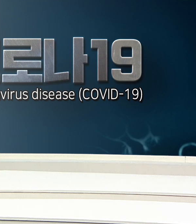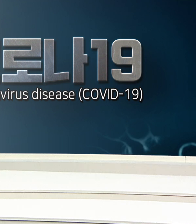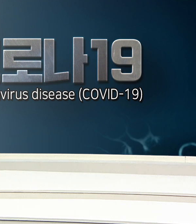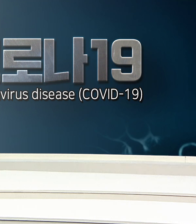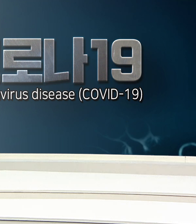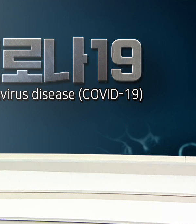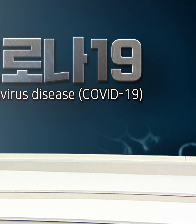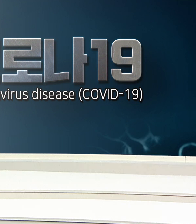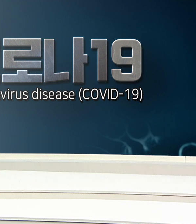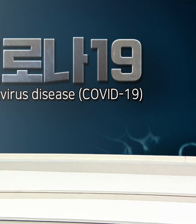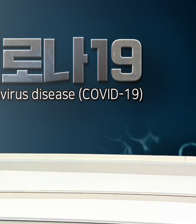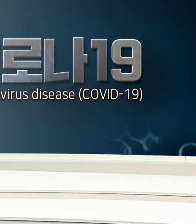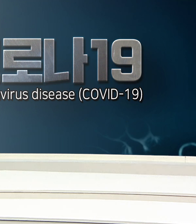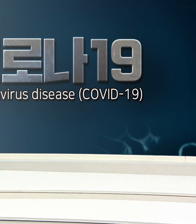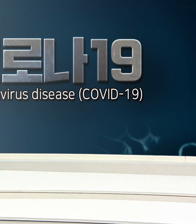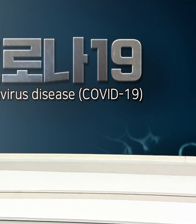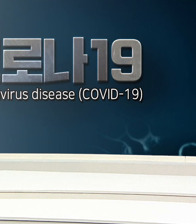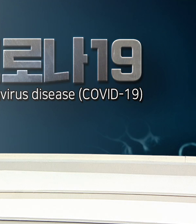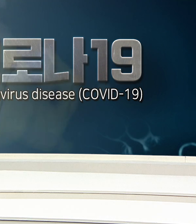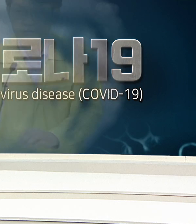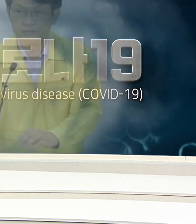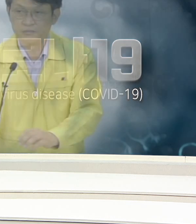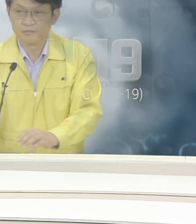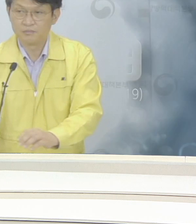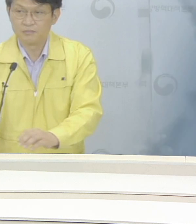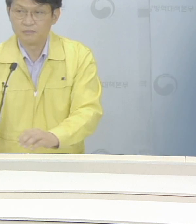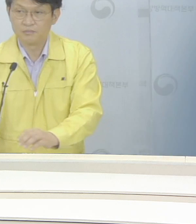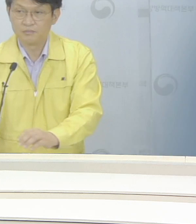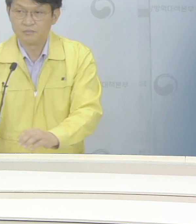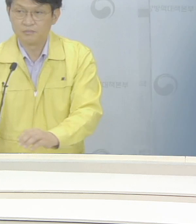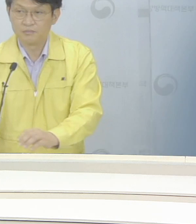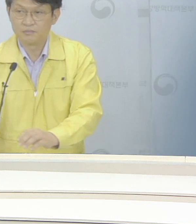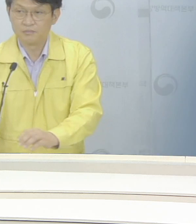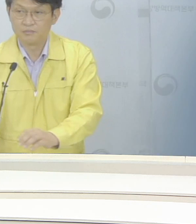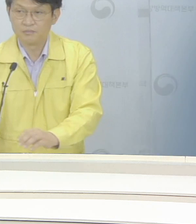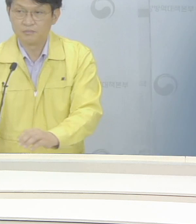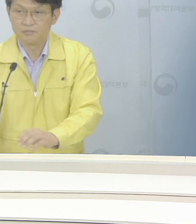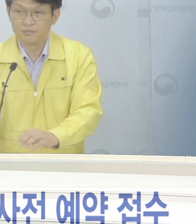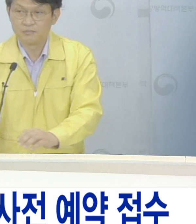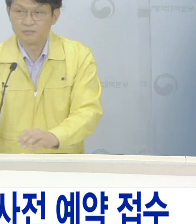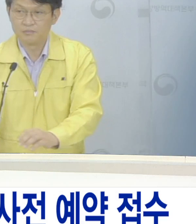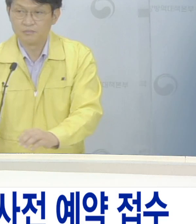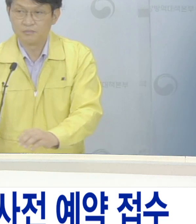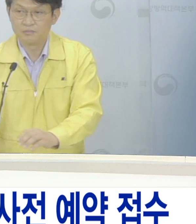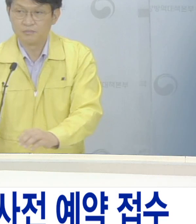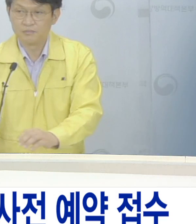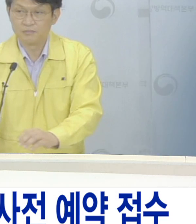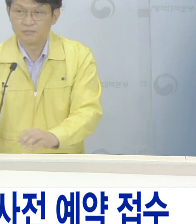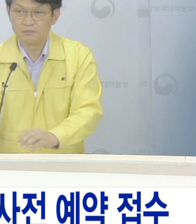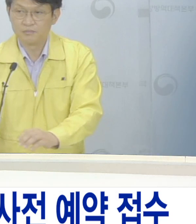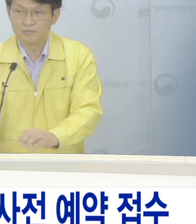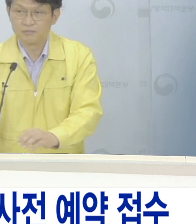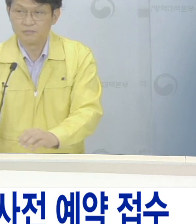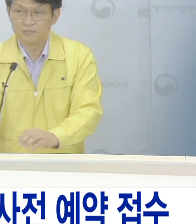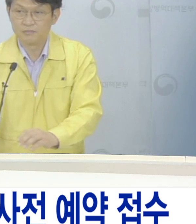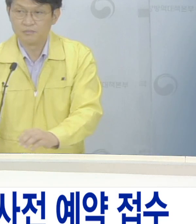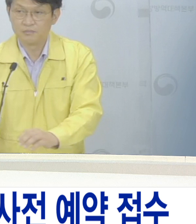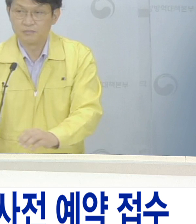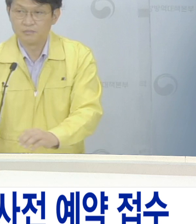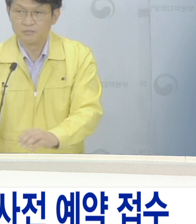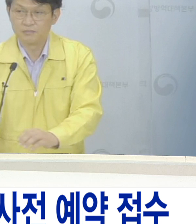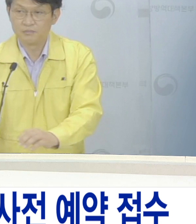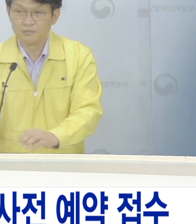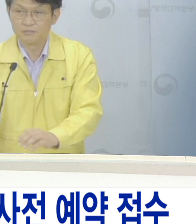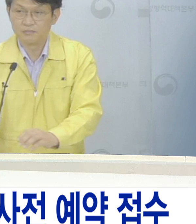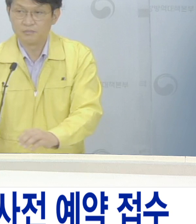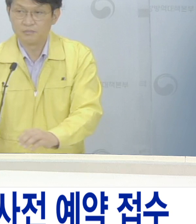않고 있습니다 자세한 소식 전해 드립니다 65세부터 74세 까지 커 로 날고 예방접종이